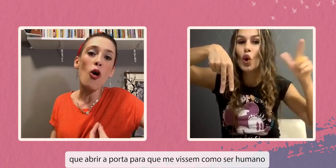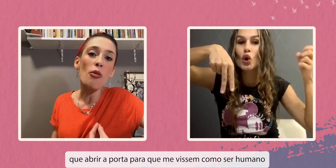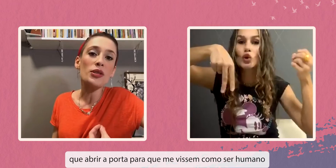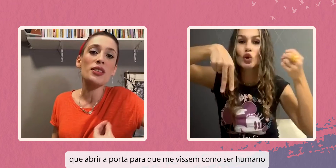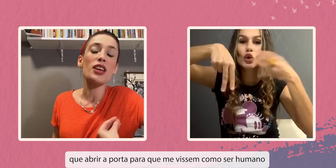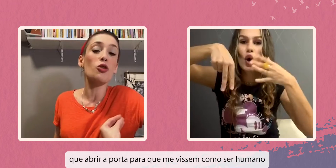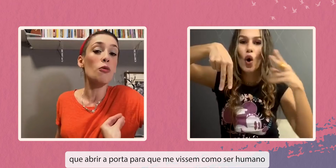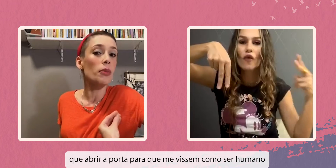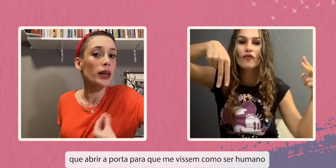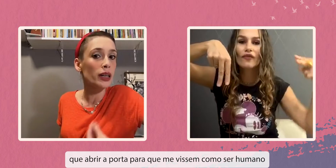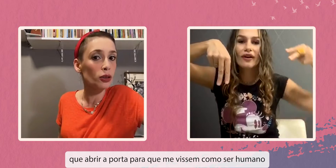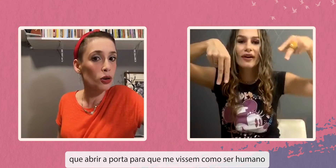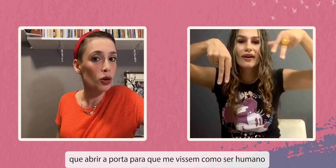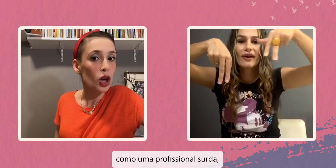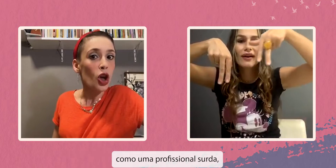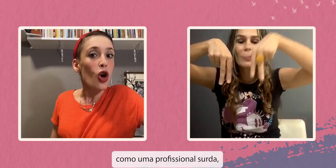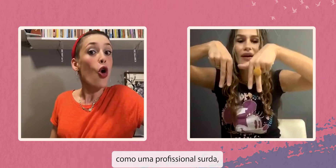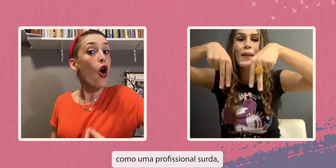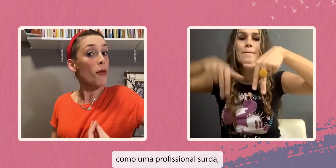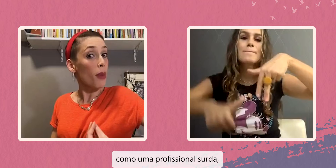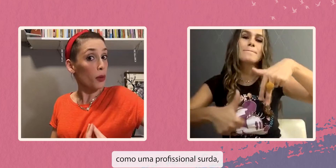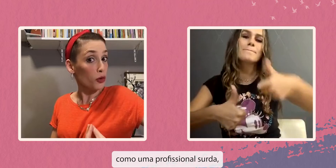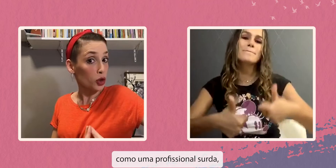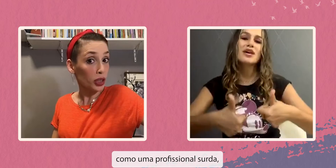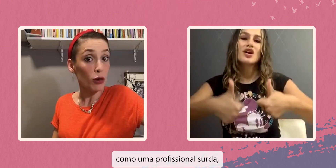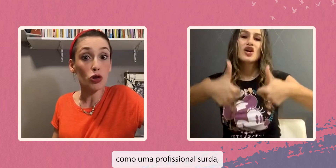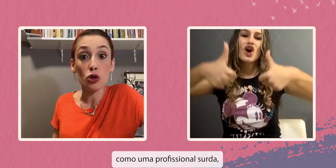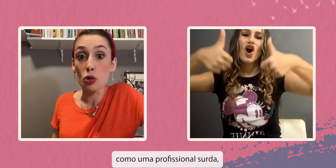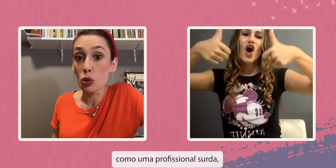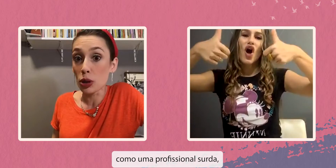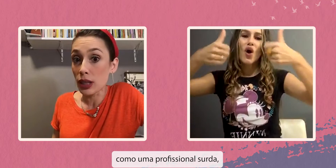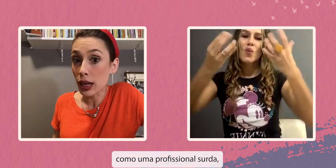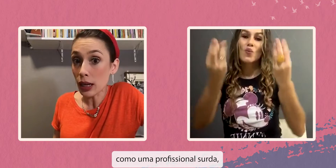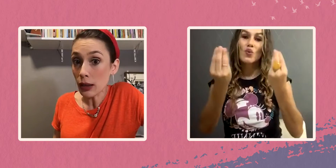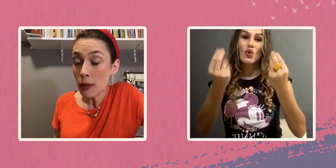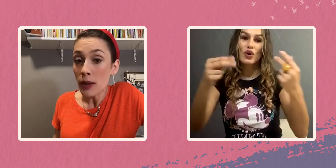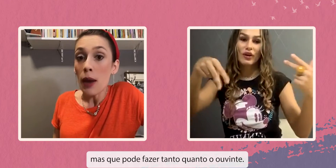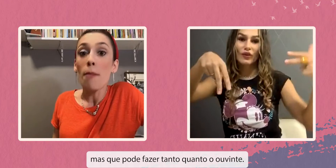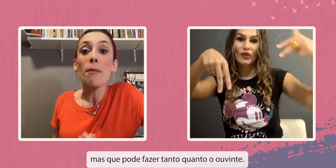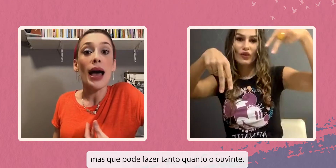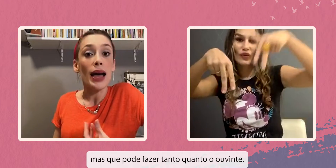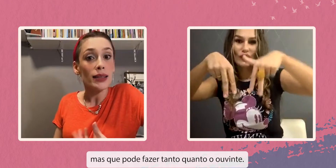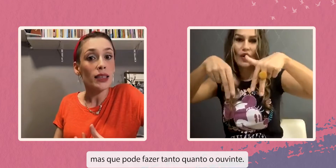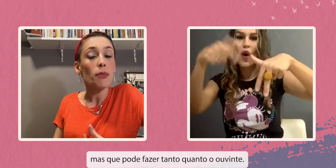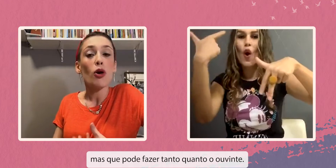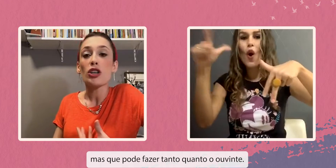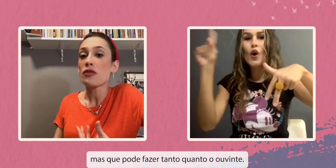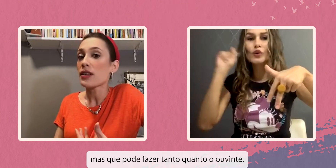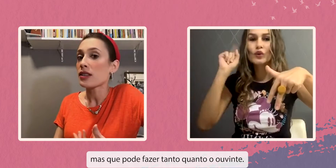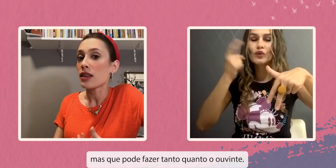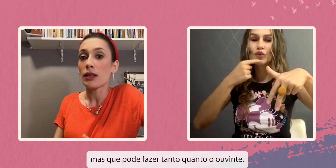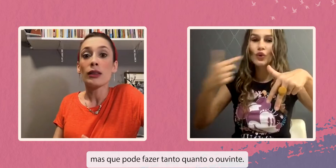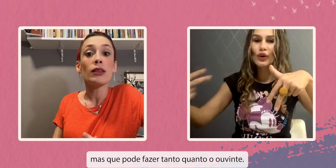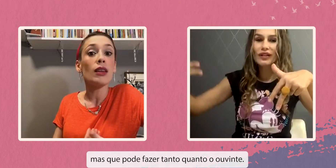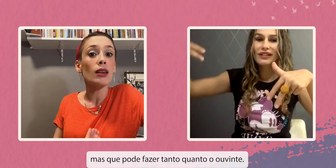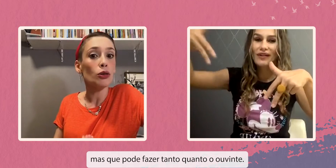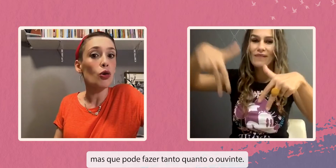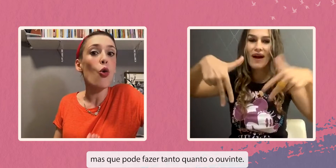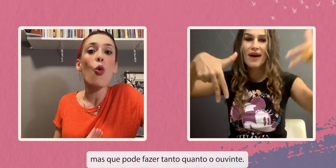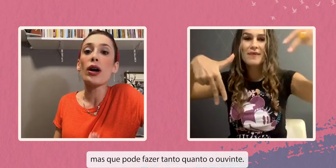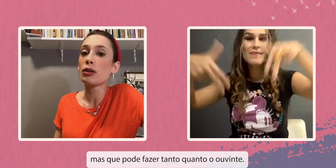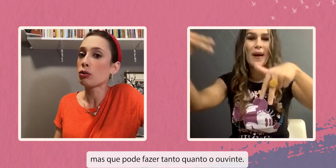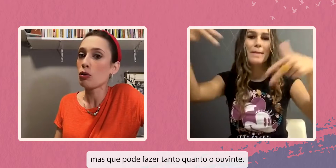vissem como ser humano, como uma profissional surda, mas que pode fazer